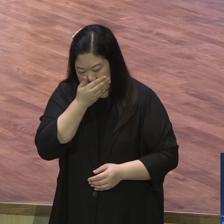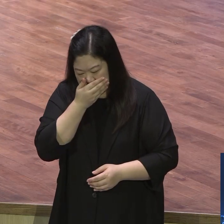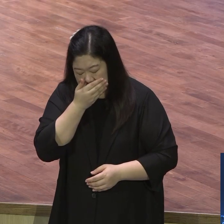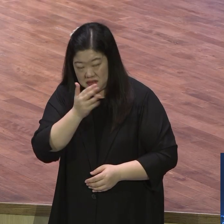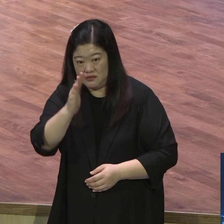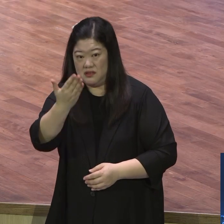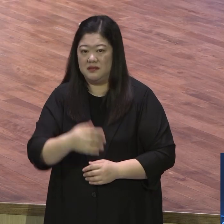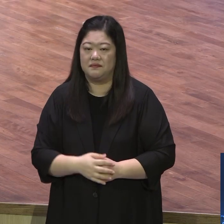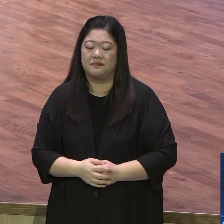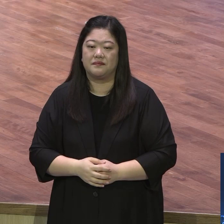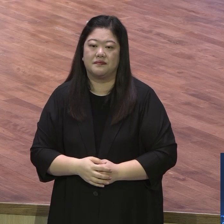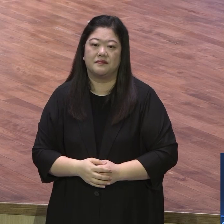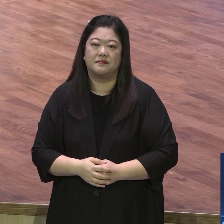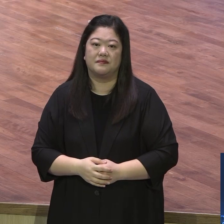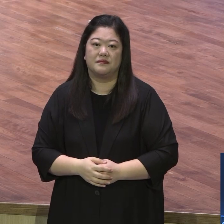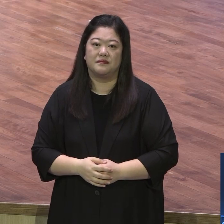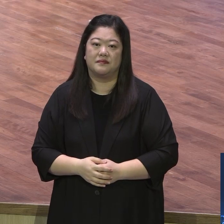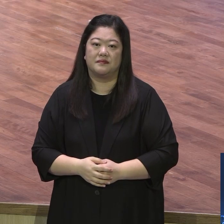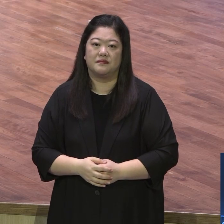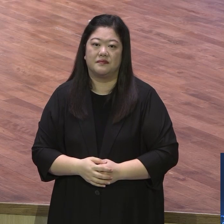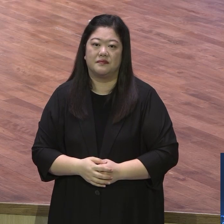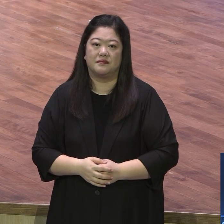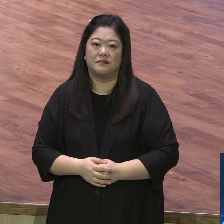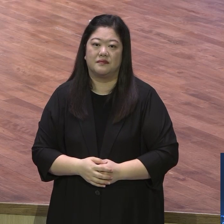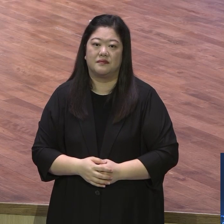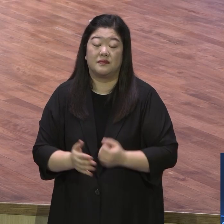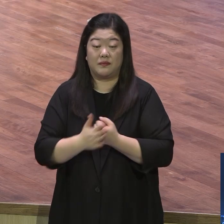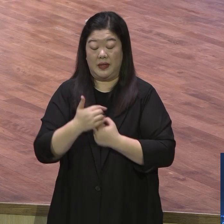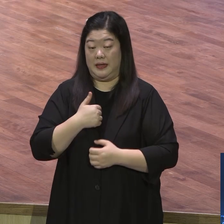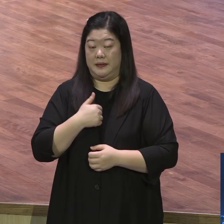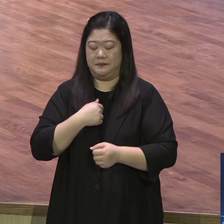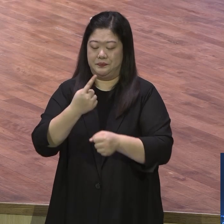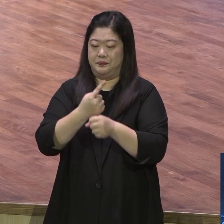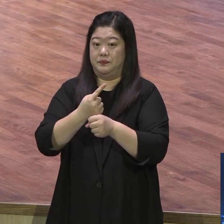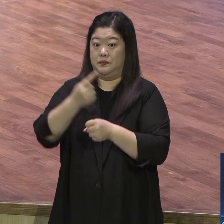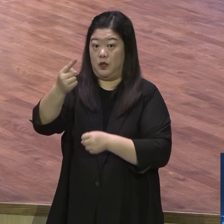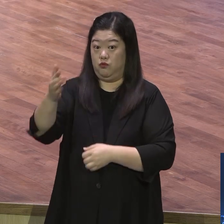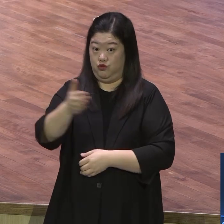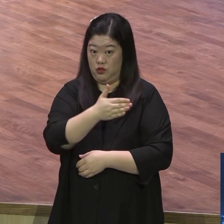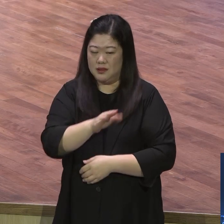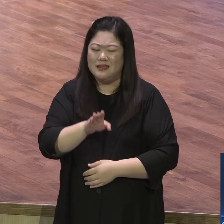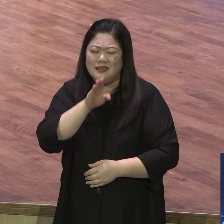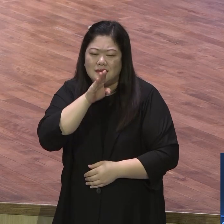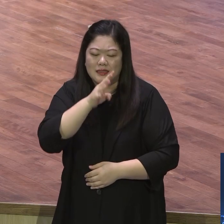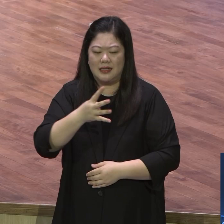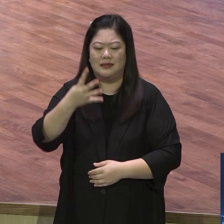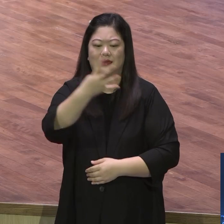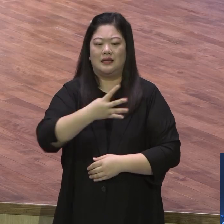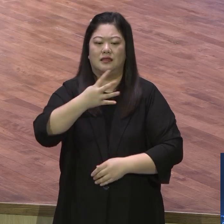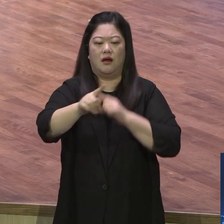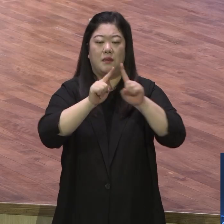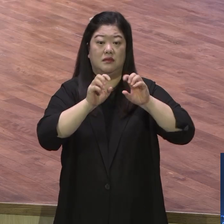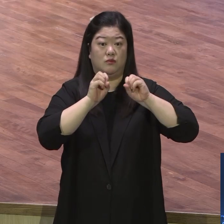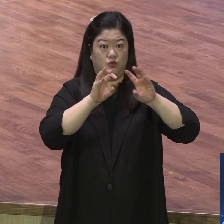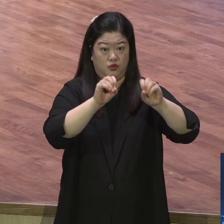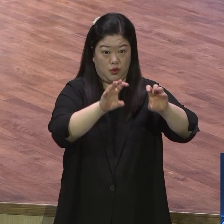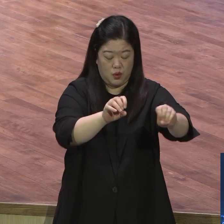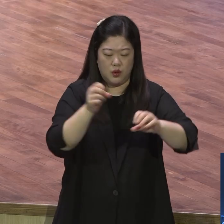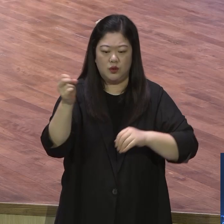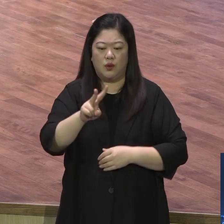이 정직이들을 실제적으로 하나님 앞에서 2만 현장 전도자 4천말순동 2사업